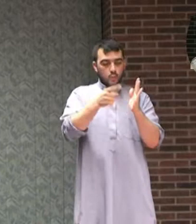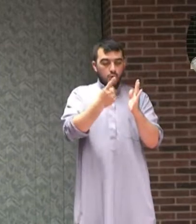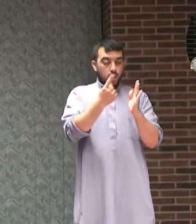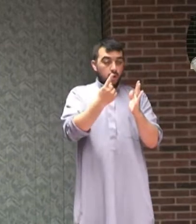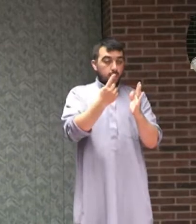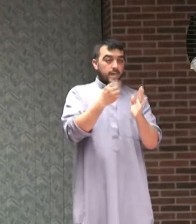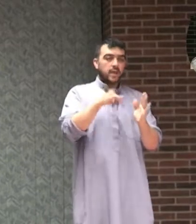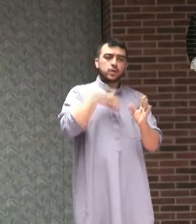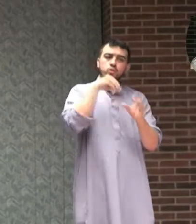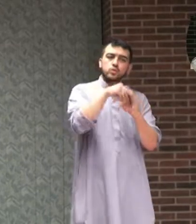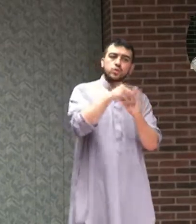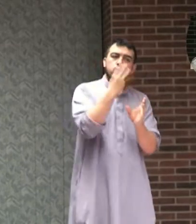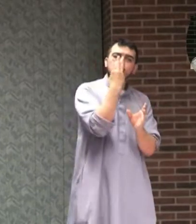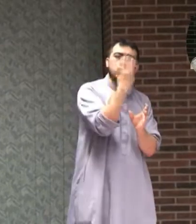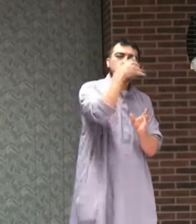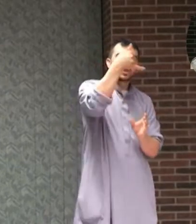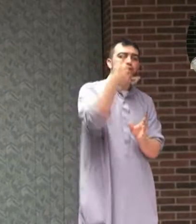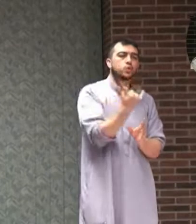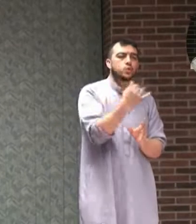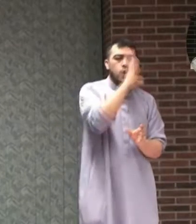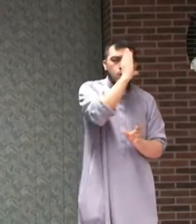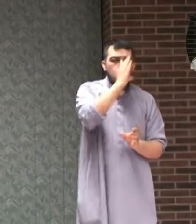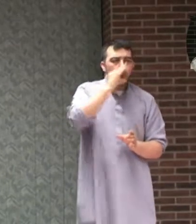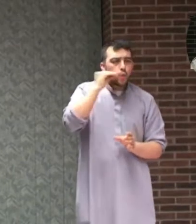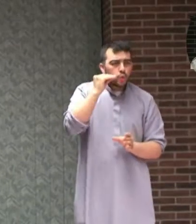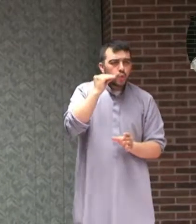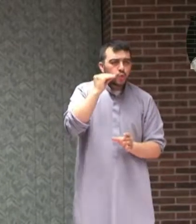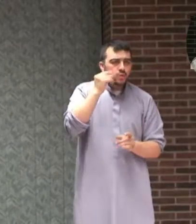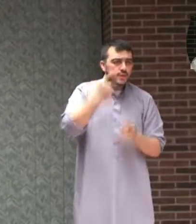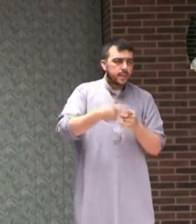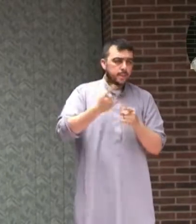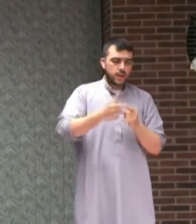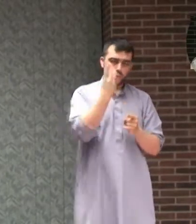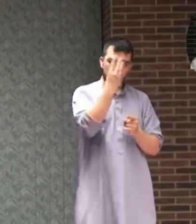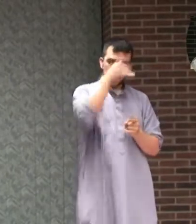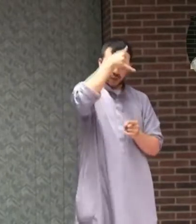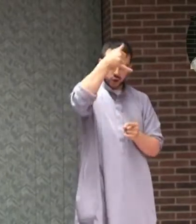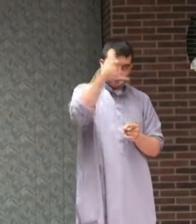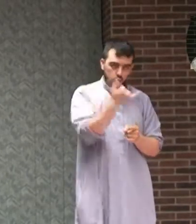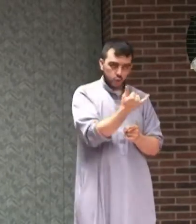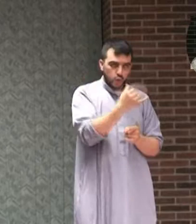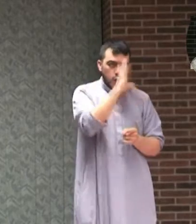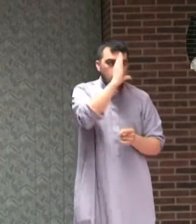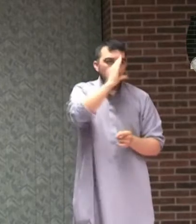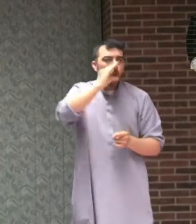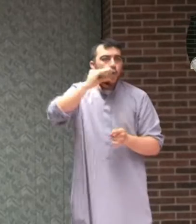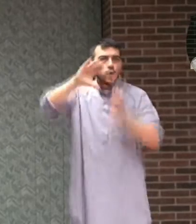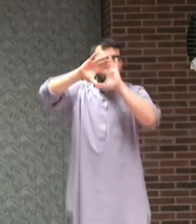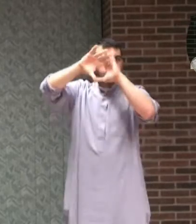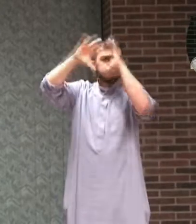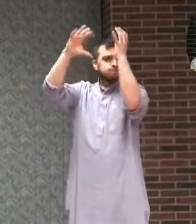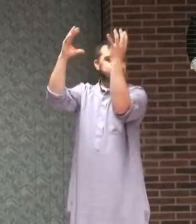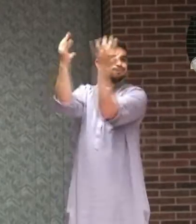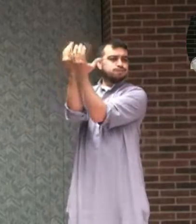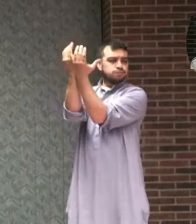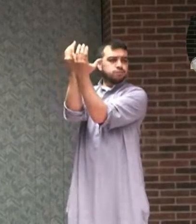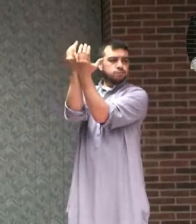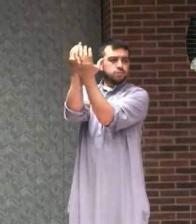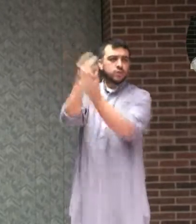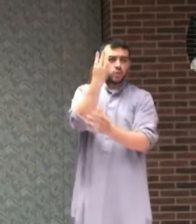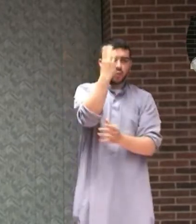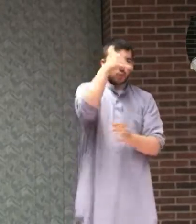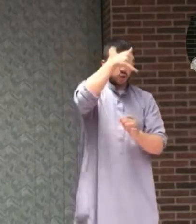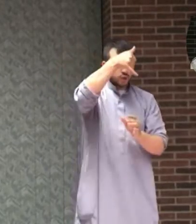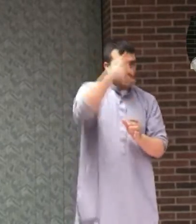appelle Ayyamul Bid, les jours de pleine lune, de pleine lune. Donc c'est deux